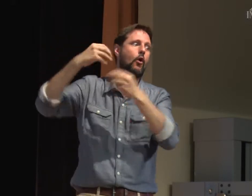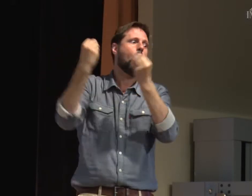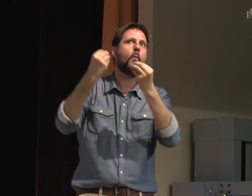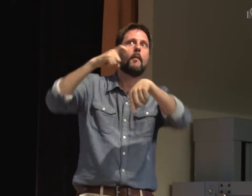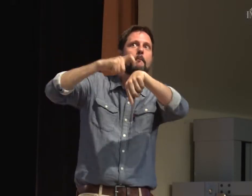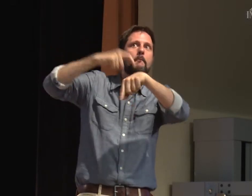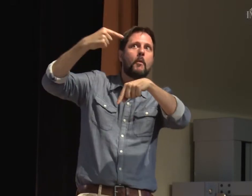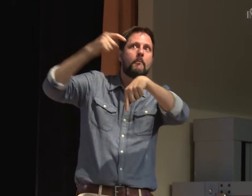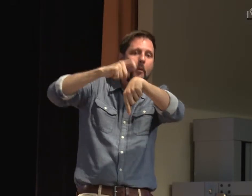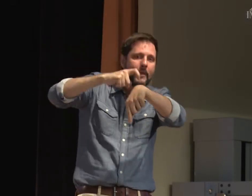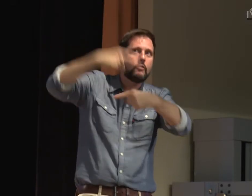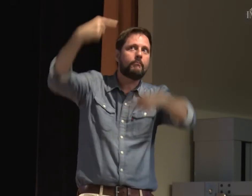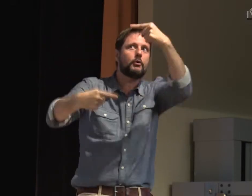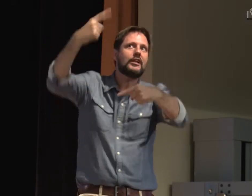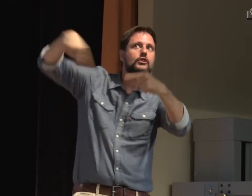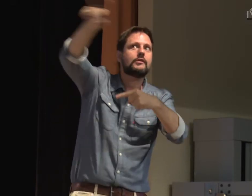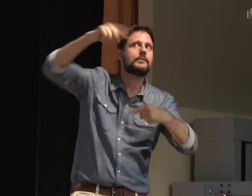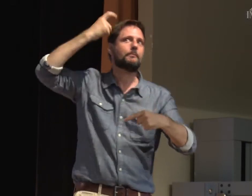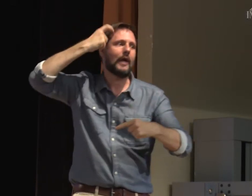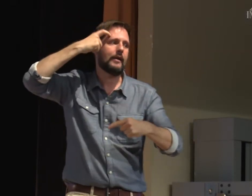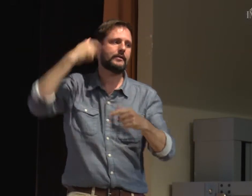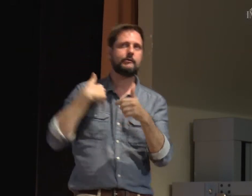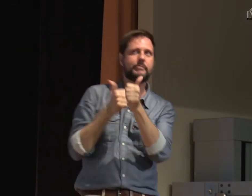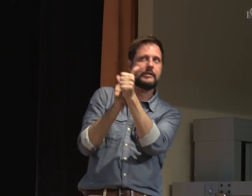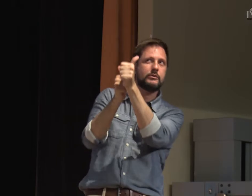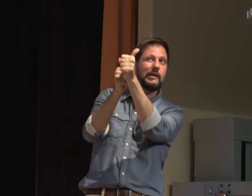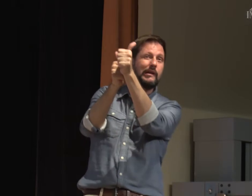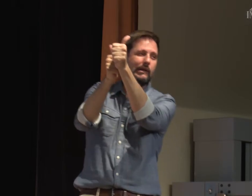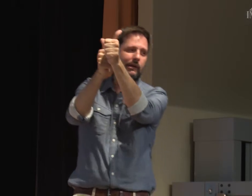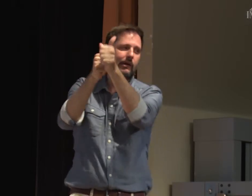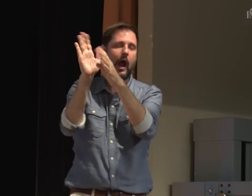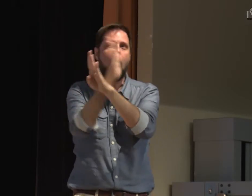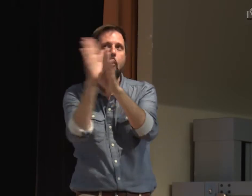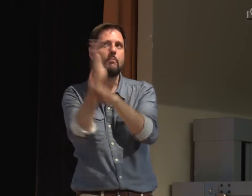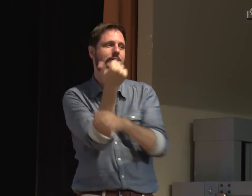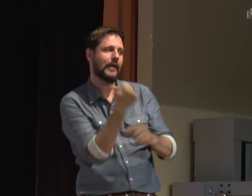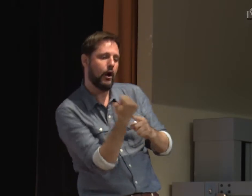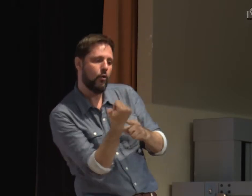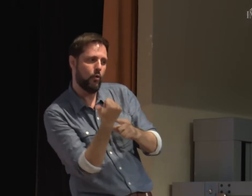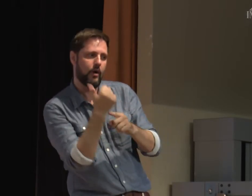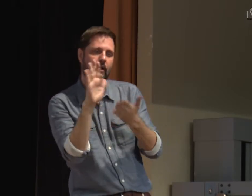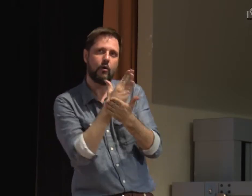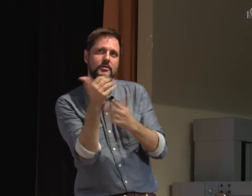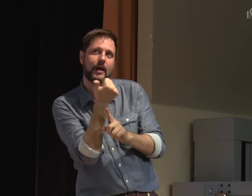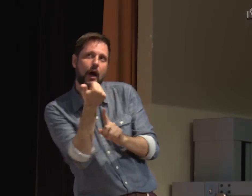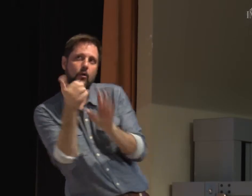realmente refletir nesse momento político e como chegaremos a essas pessoas ouvintes que estão no